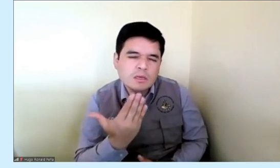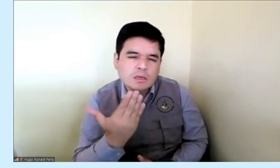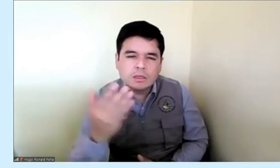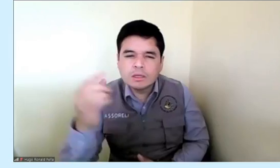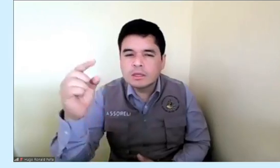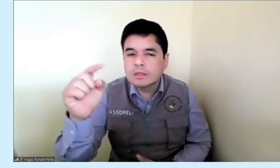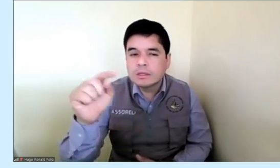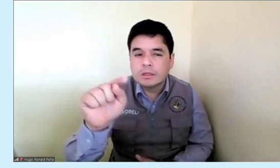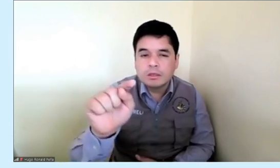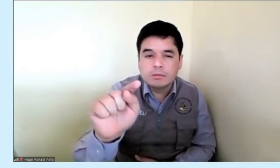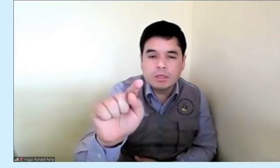¿Quién?